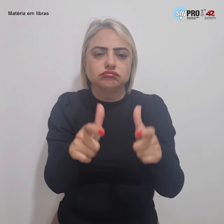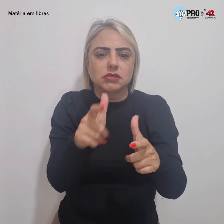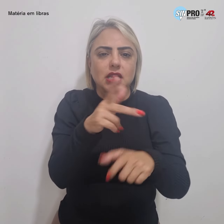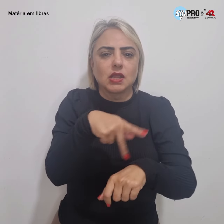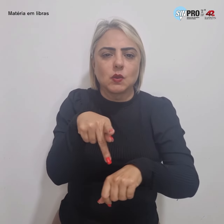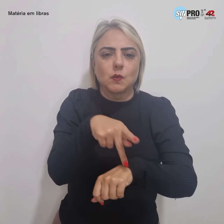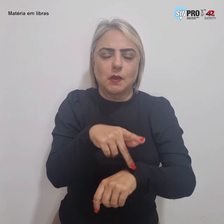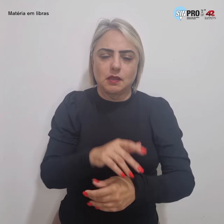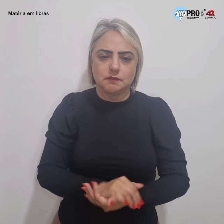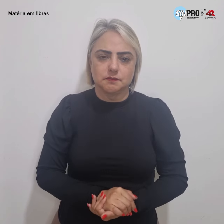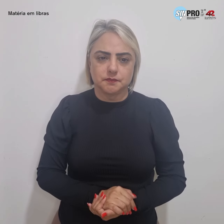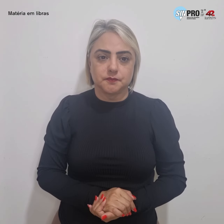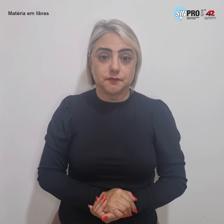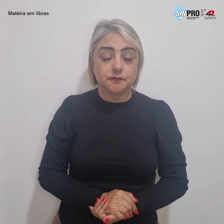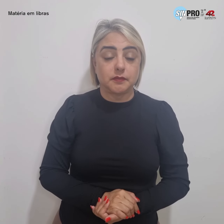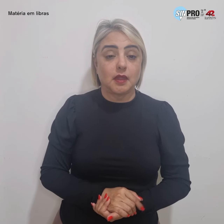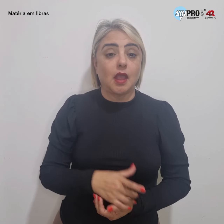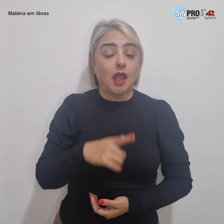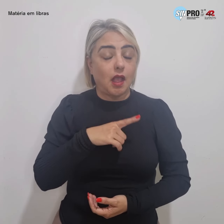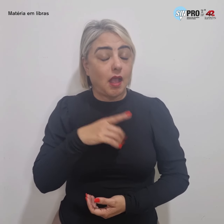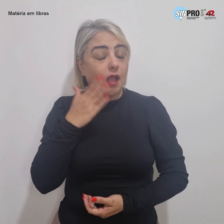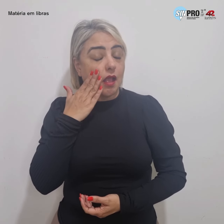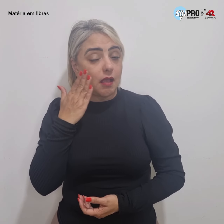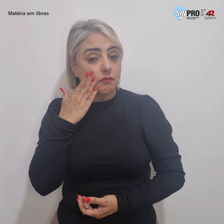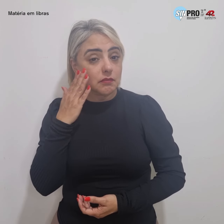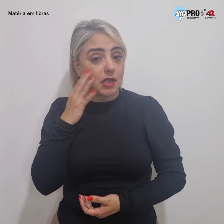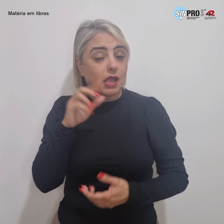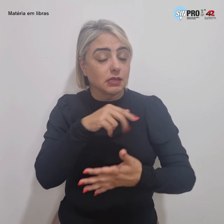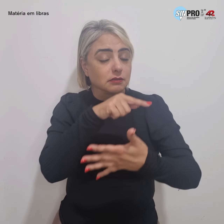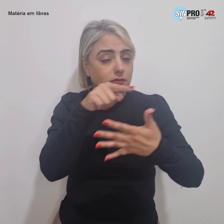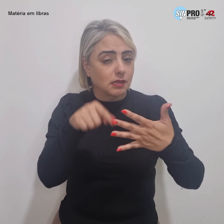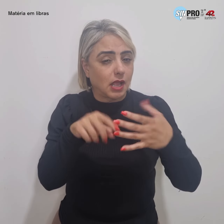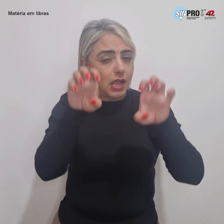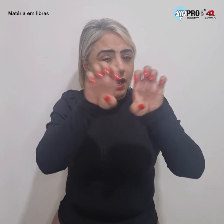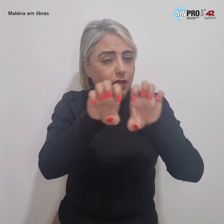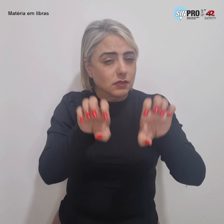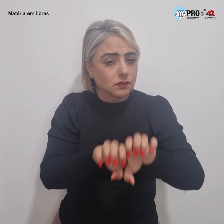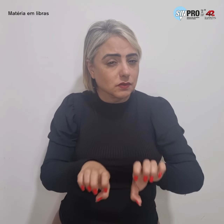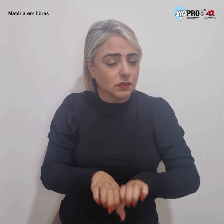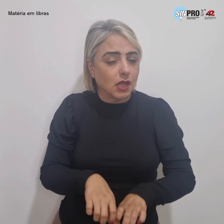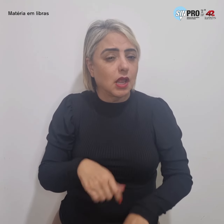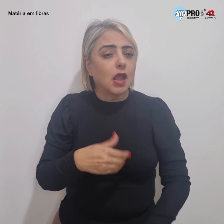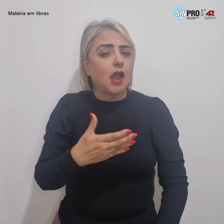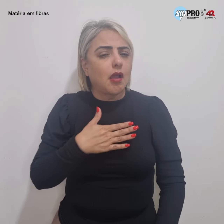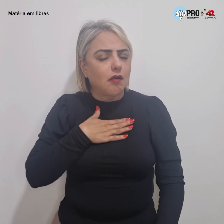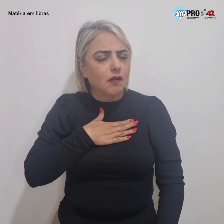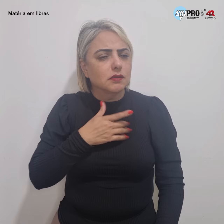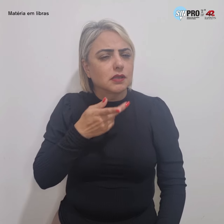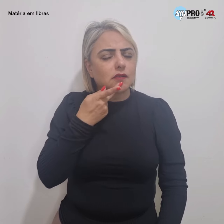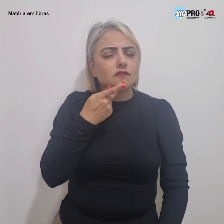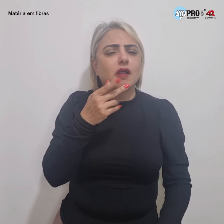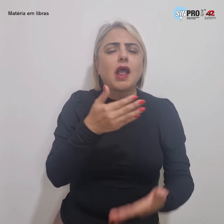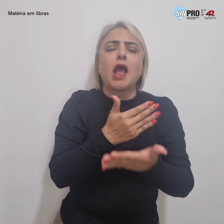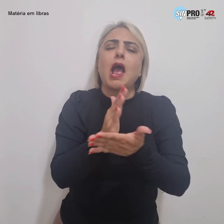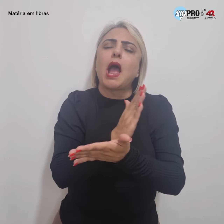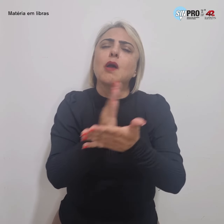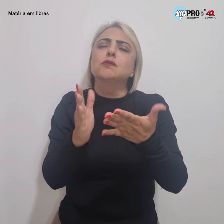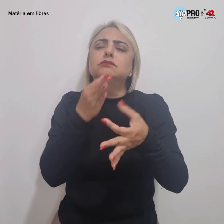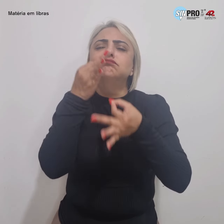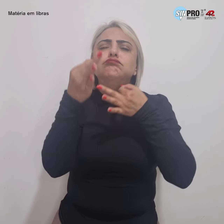nacional. Ao considerar essa questão estrutural, gostaria de tecer alguns comentários